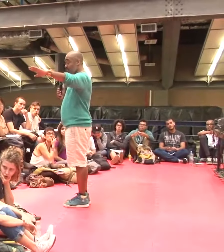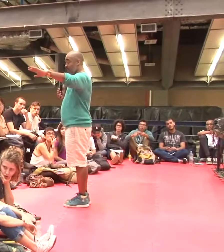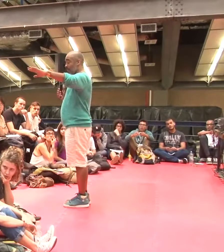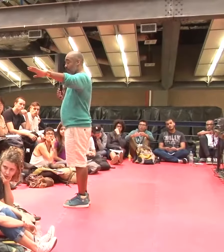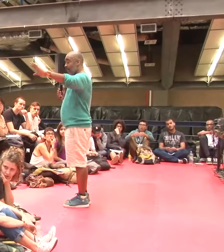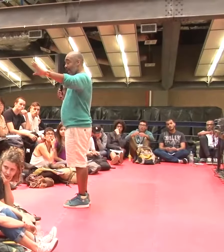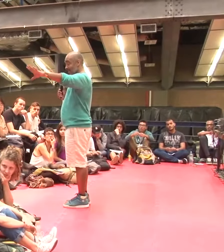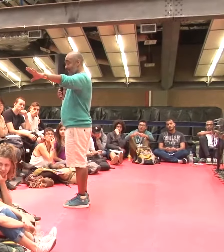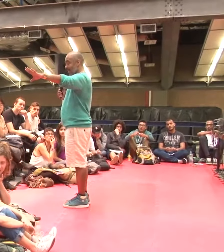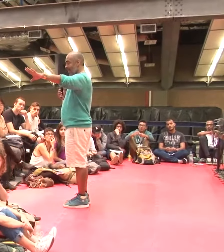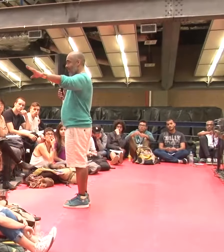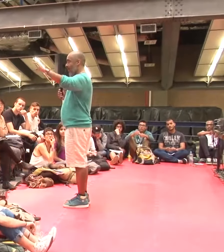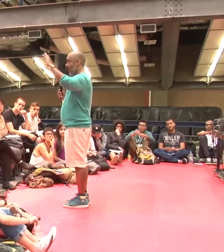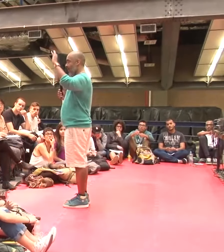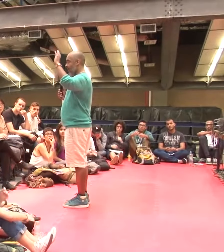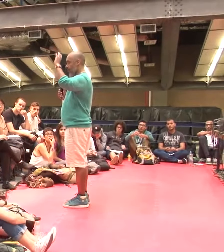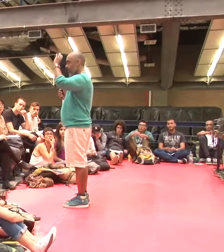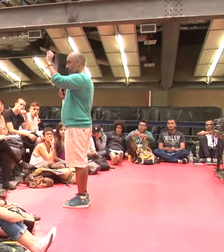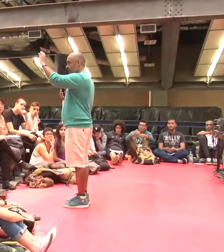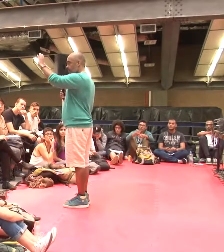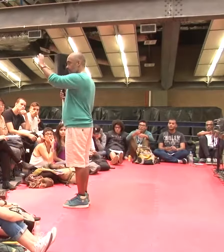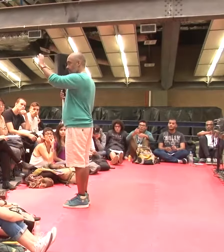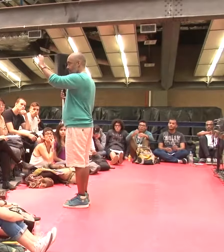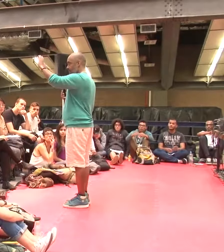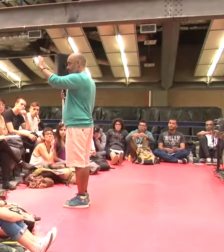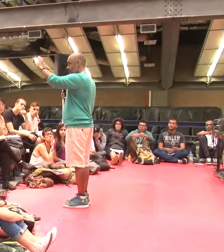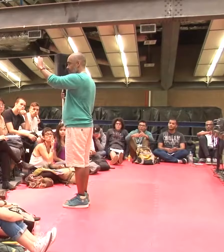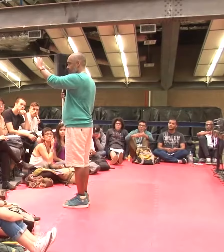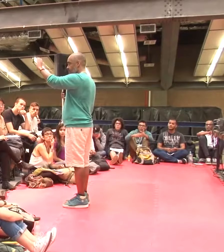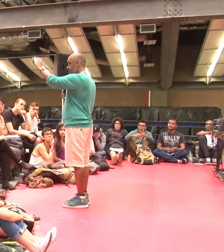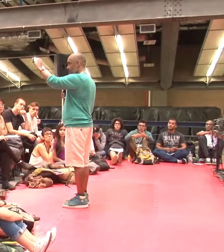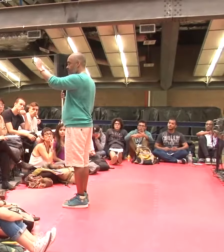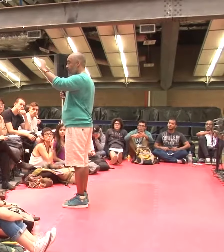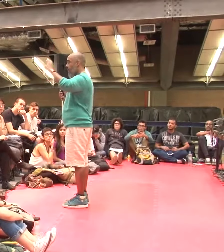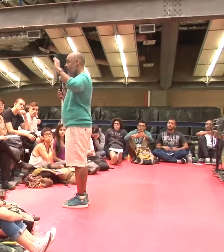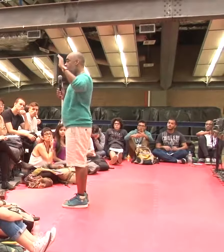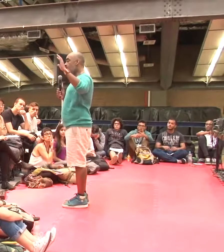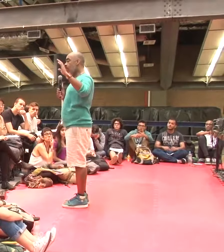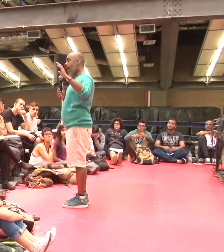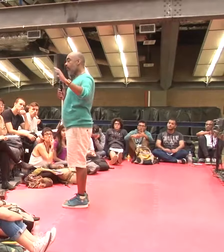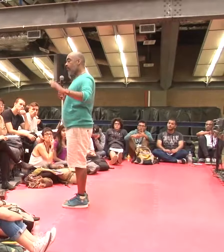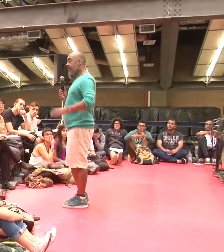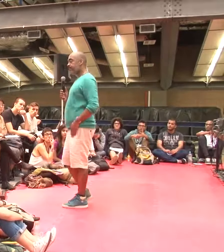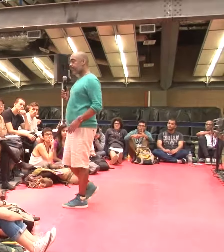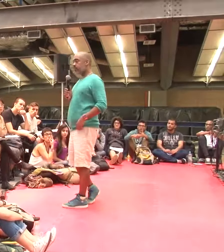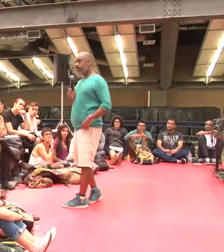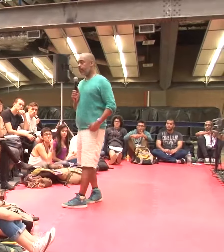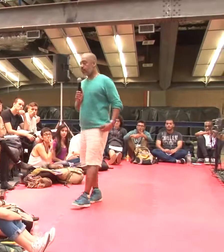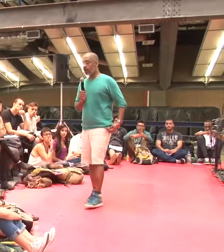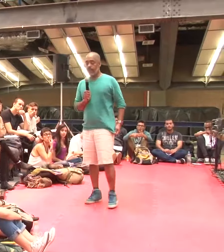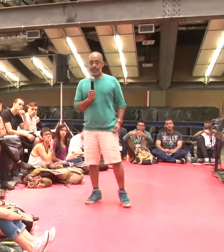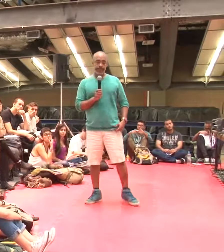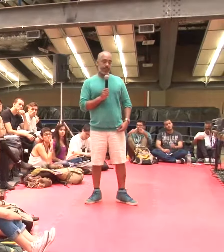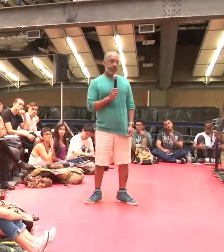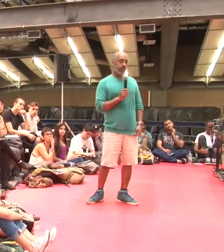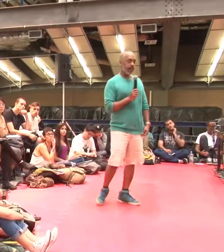ia justamente trabalhar essa ideia, que era um trecho da Rita Baiana com o Jerônimo e um quadro de um